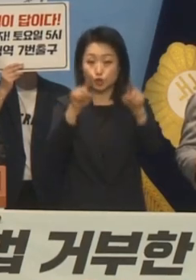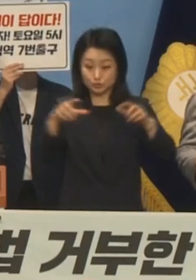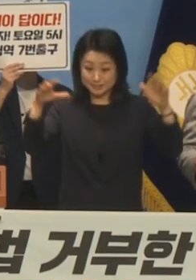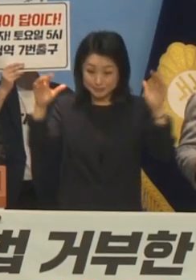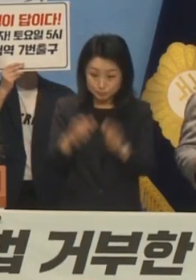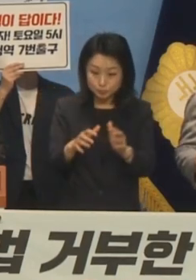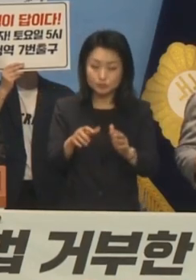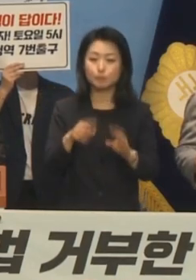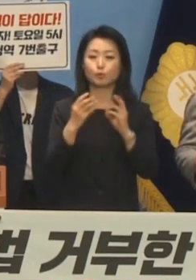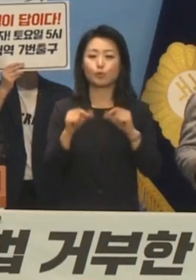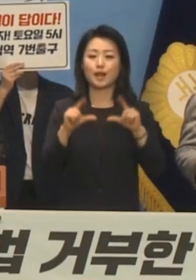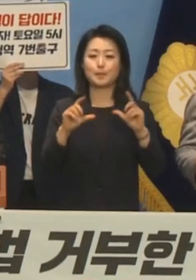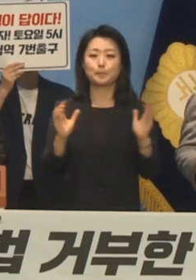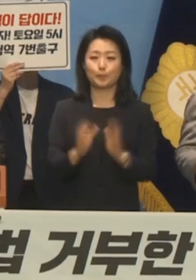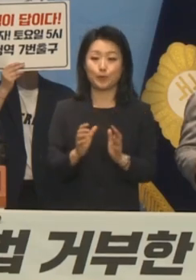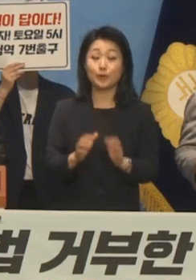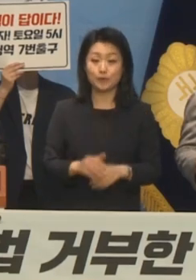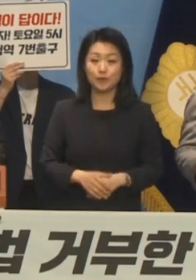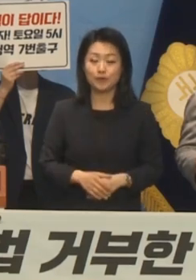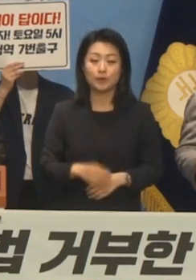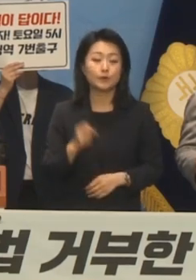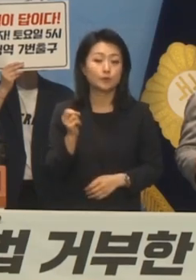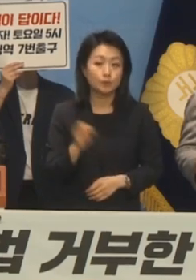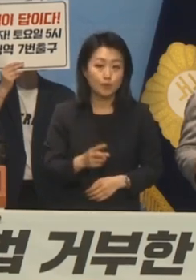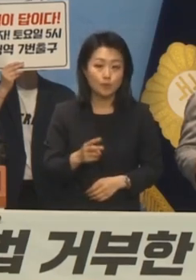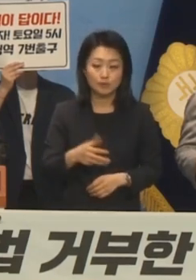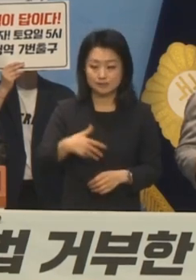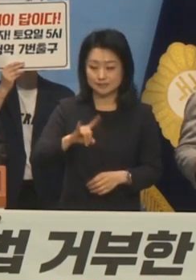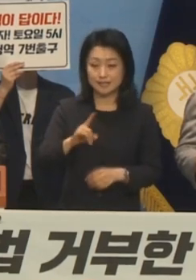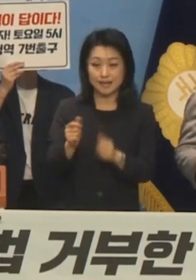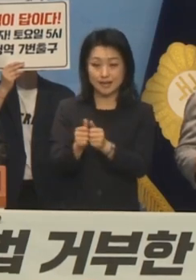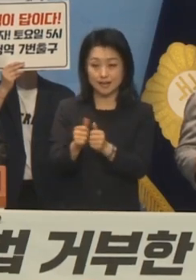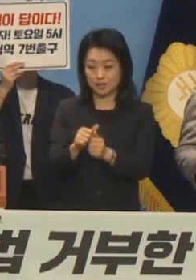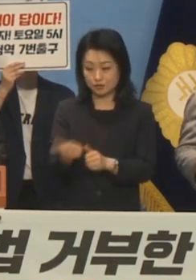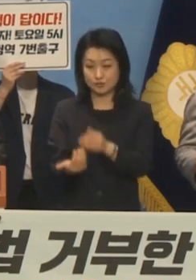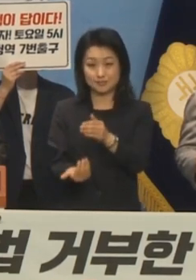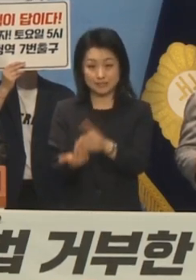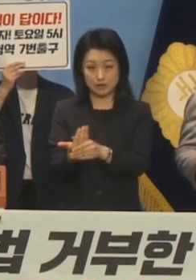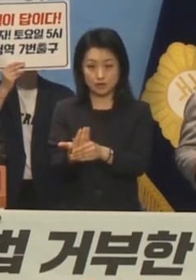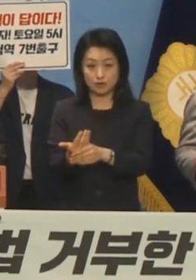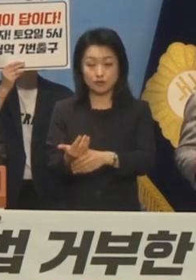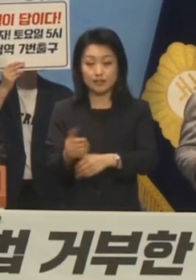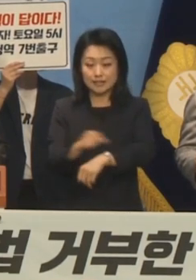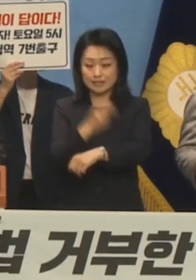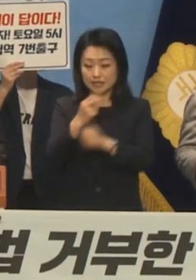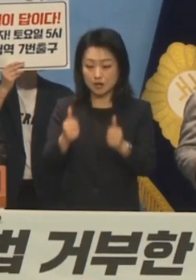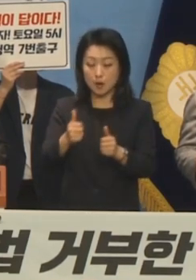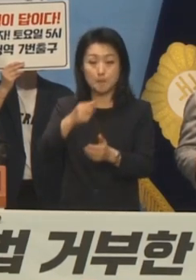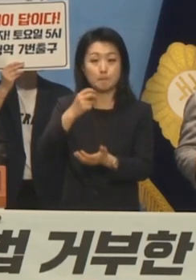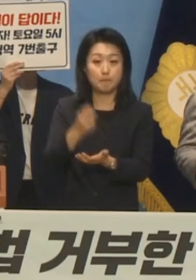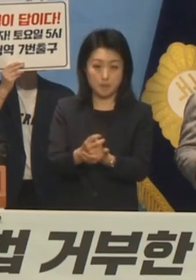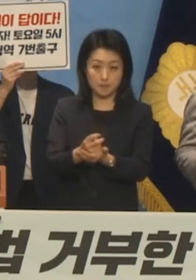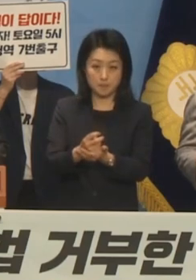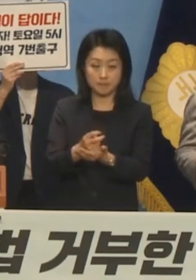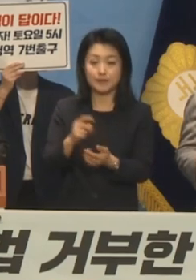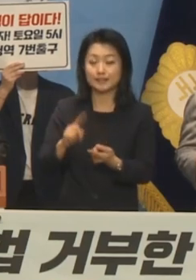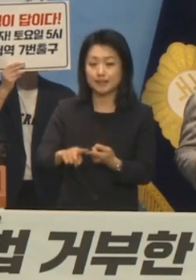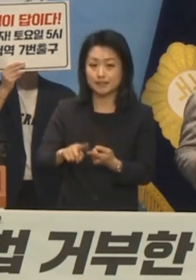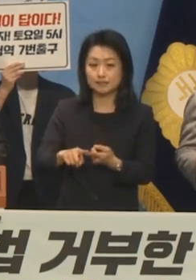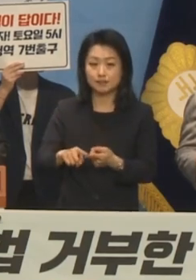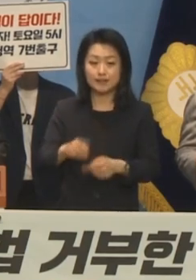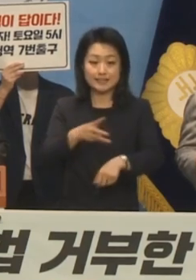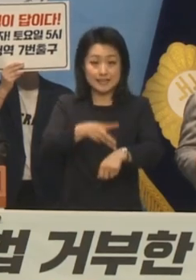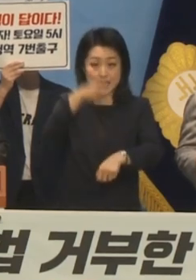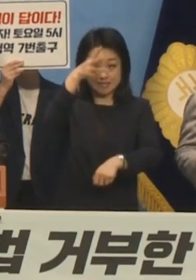촛불 대행진입니다. 그에 앞서 이번 최혜병 특검법 관련한 그 범국민대회가 3시에